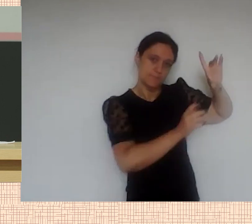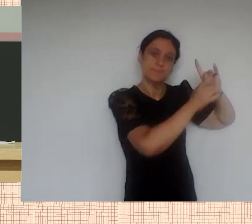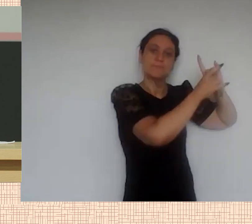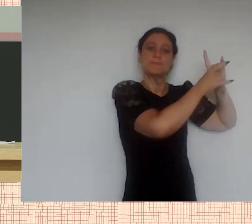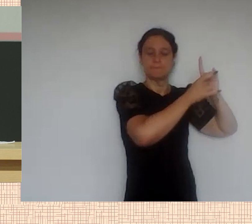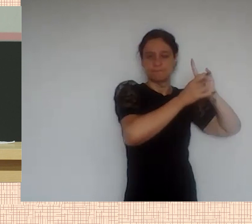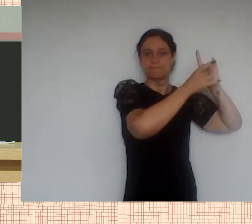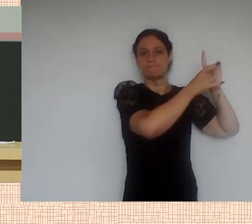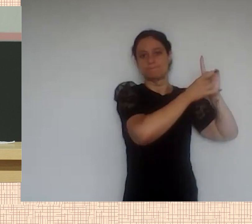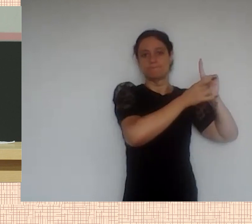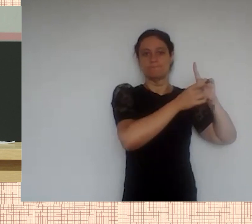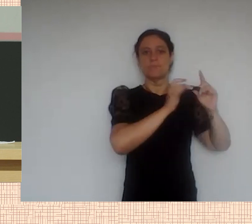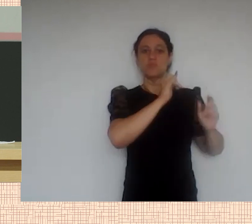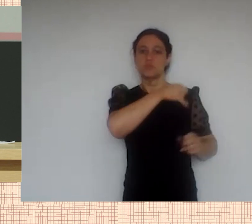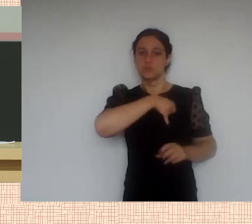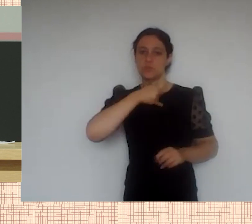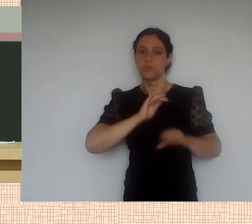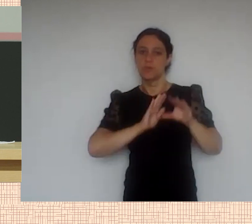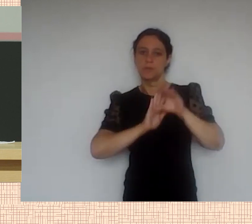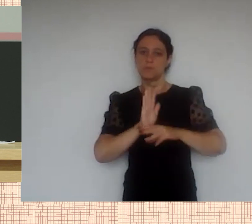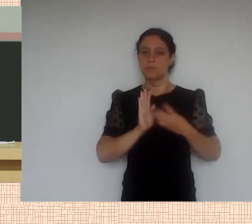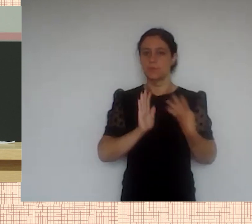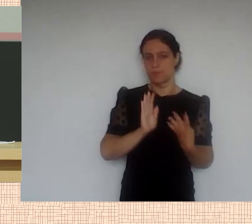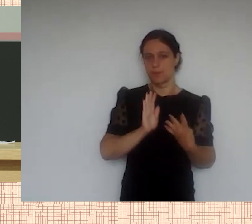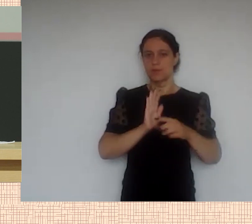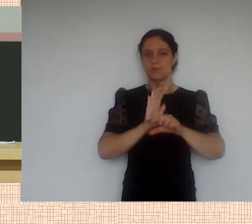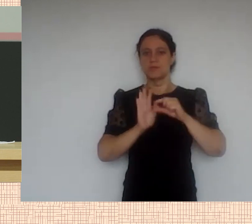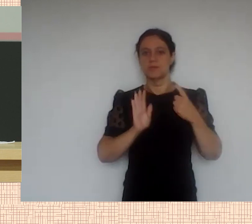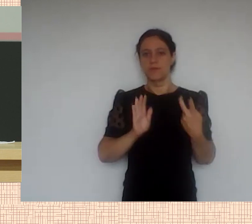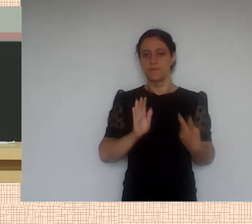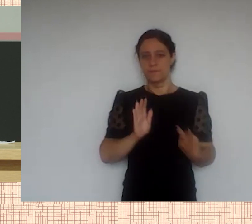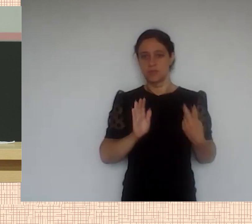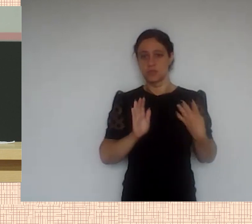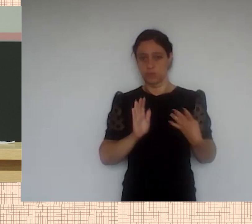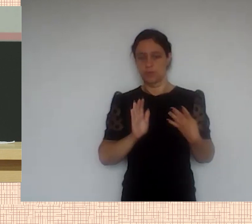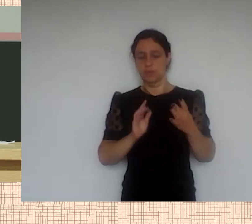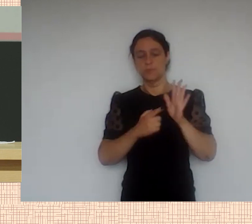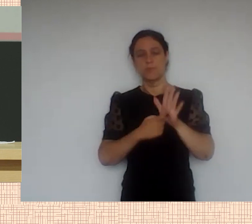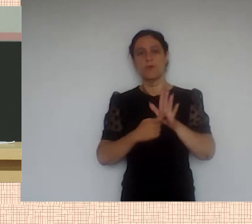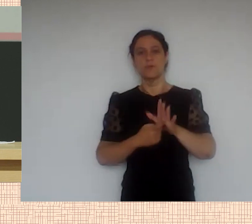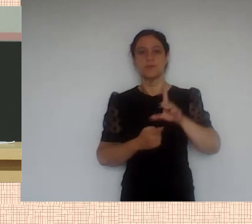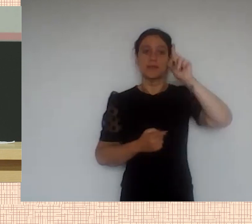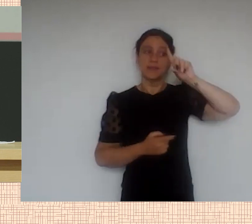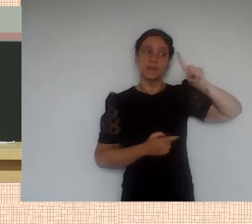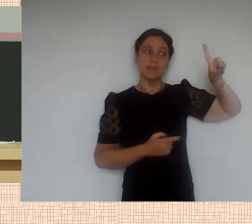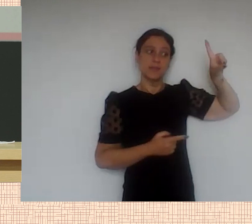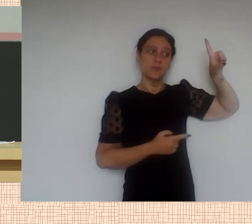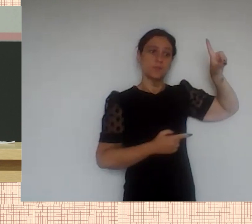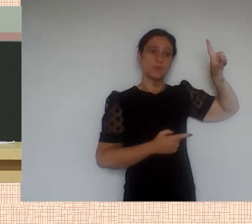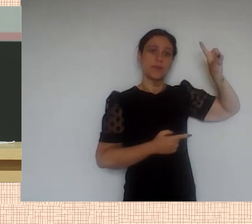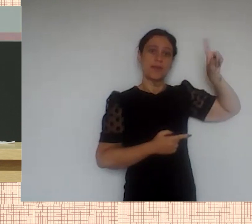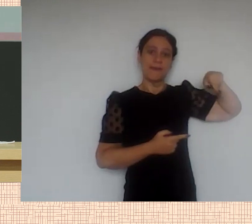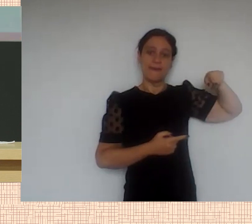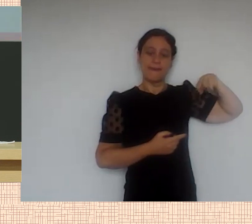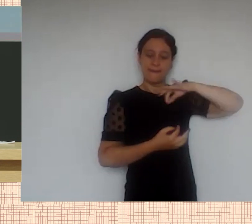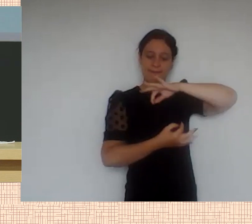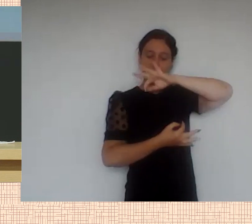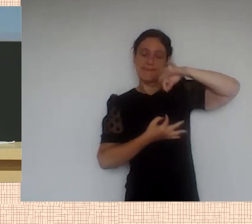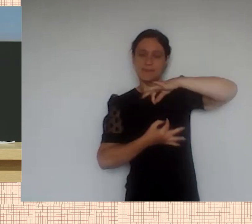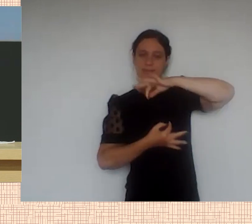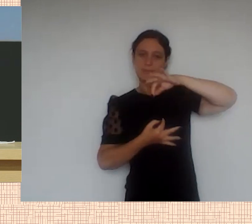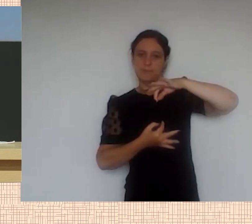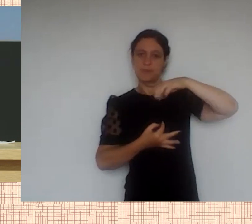Espírito. João capítulo 4, versículo 24: Deus é Espírito, importa que os